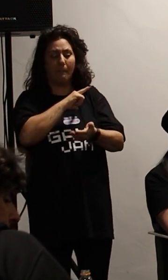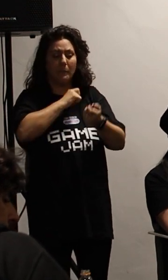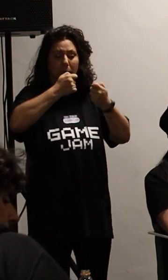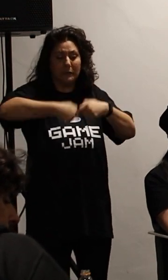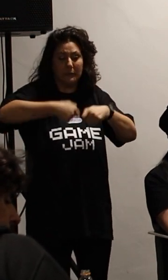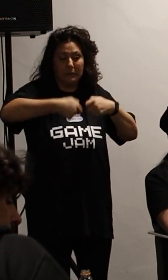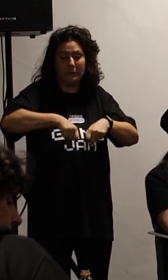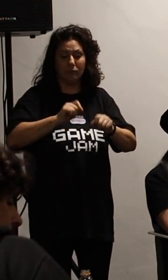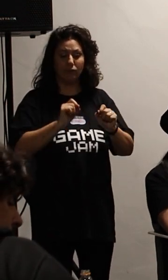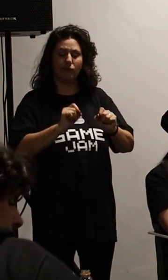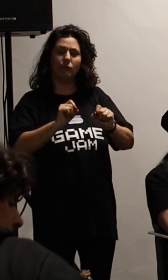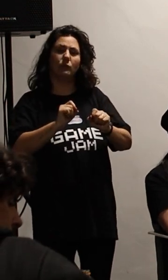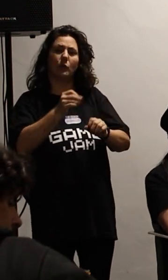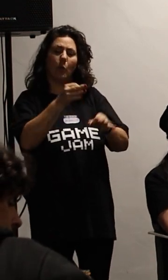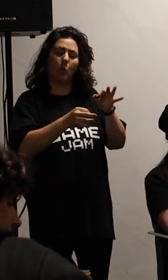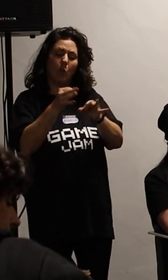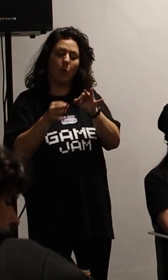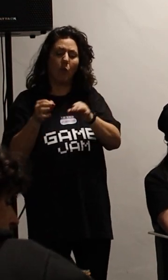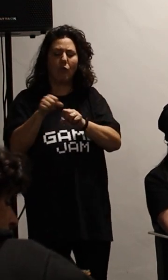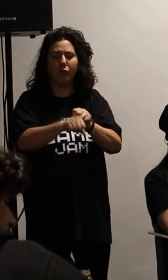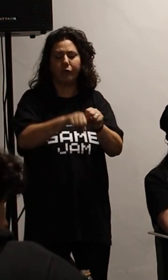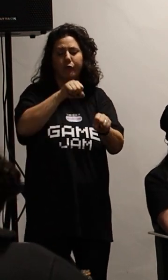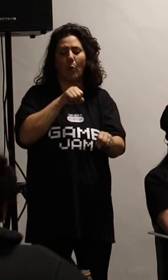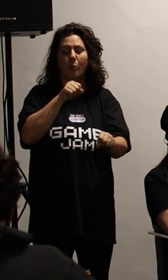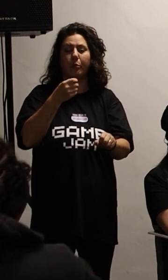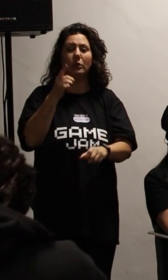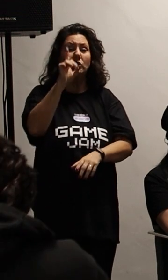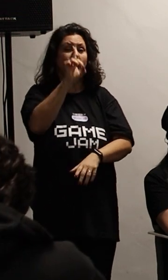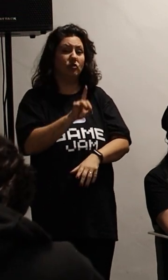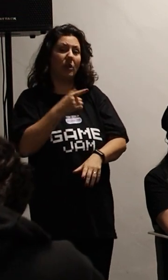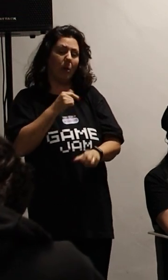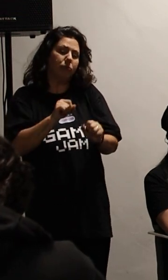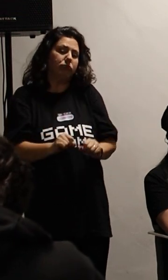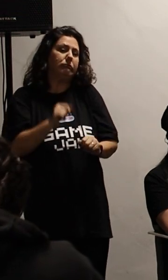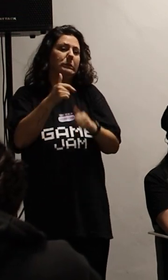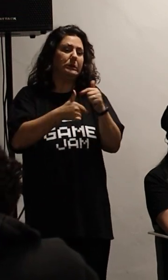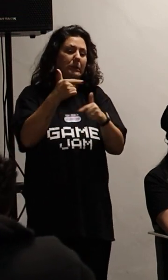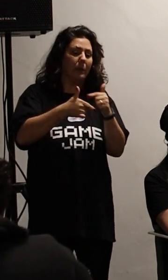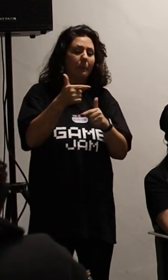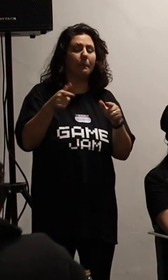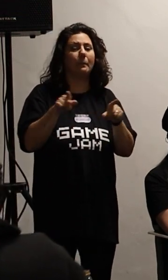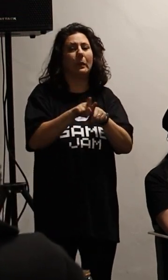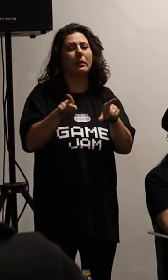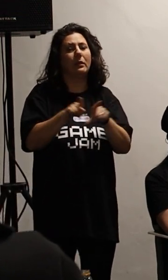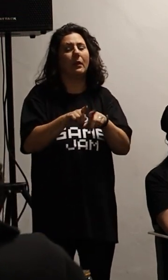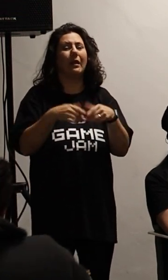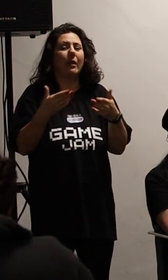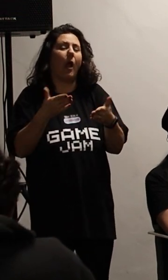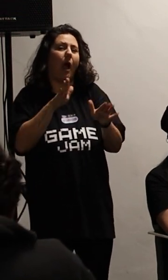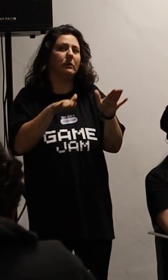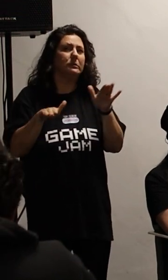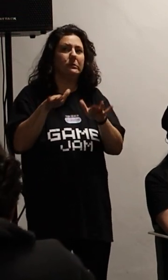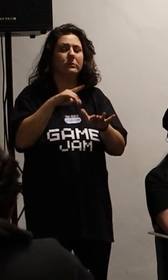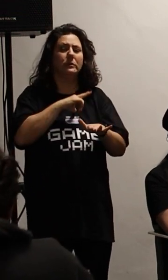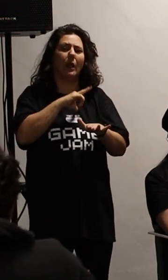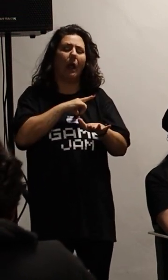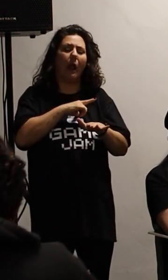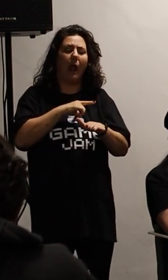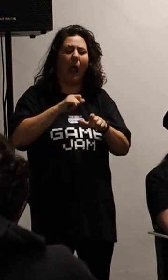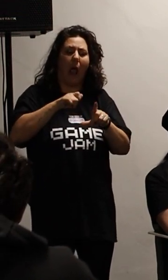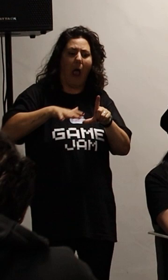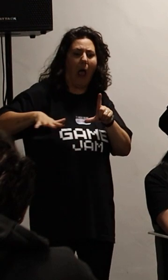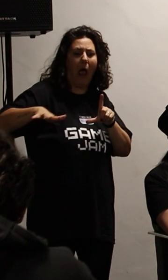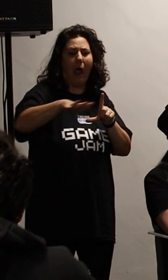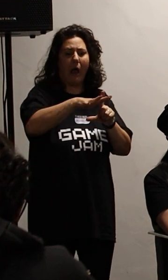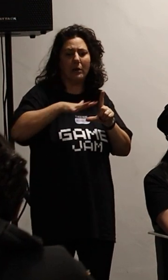jurídico, então alguém fica formado em direito pode trabalhar. Então, tem muito mais áreas, artistas, tem muito mais